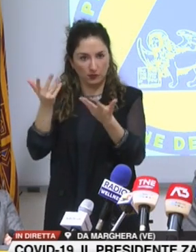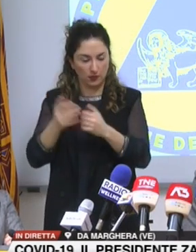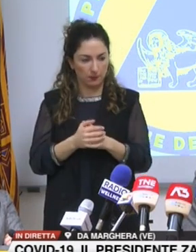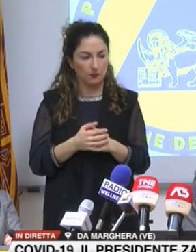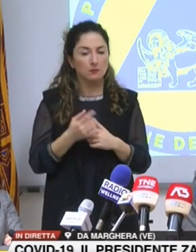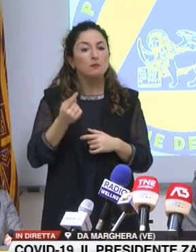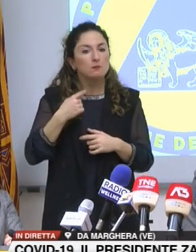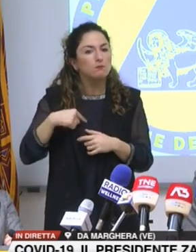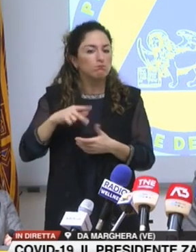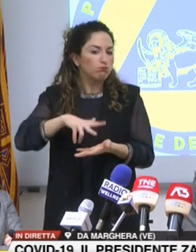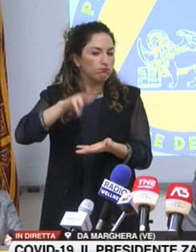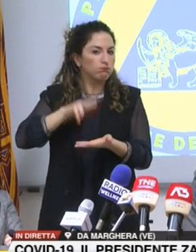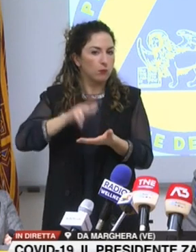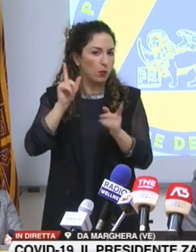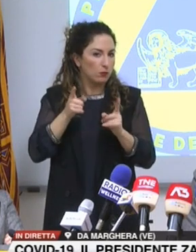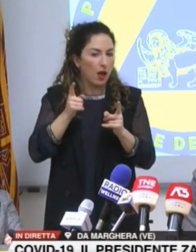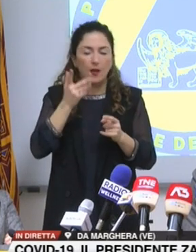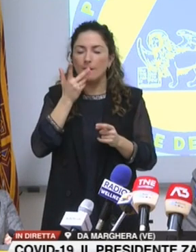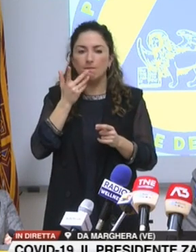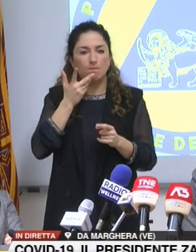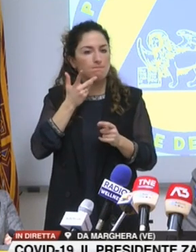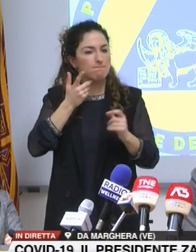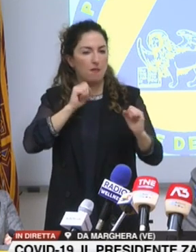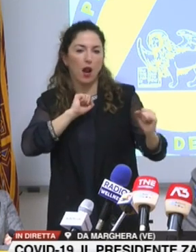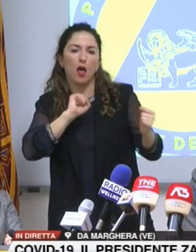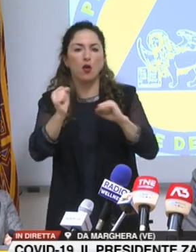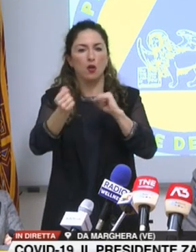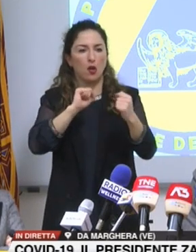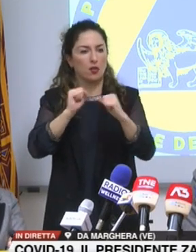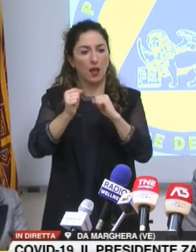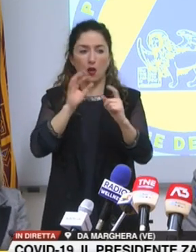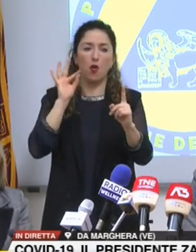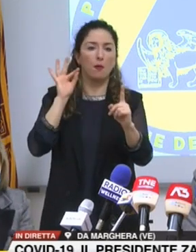Confermiamo la nostra volontà di far di tutto affinché